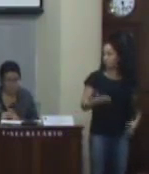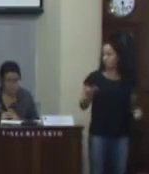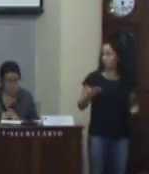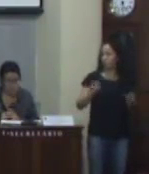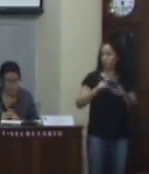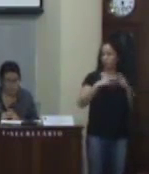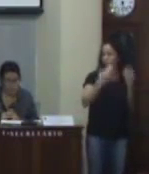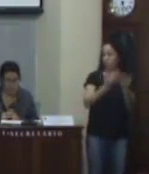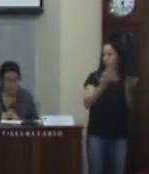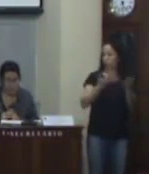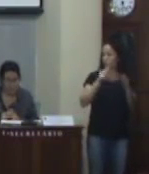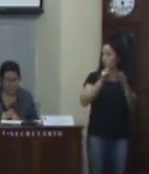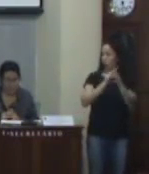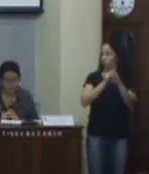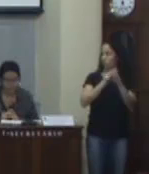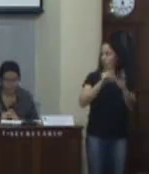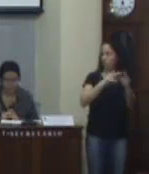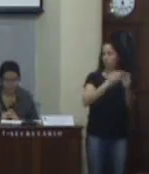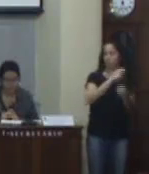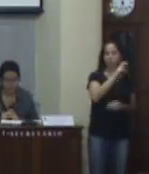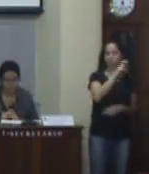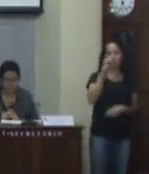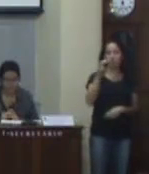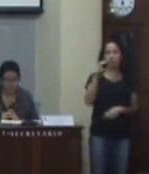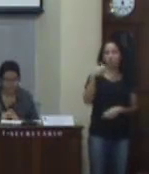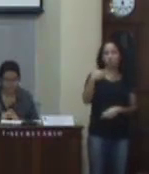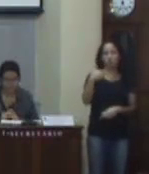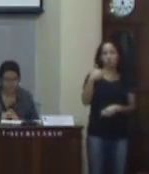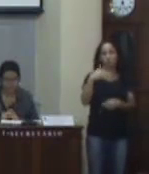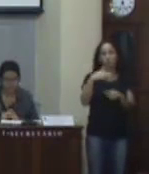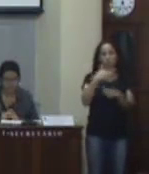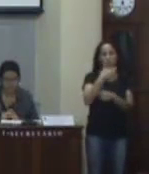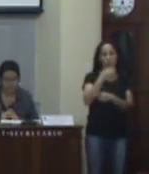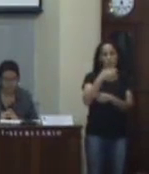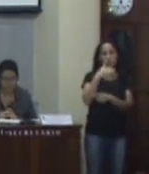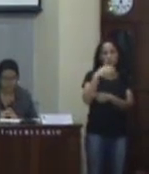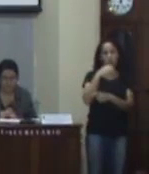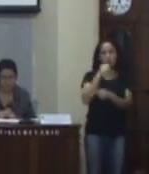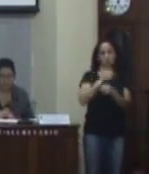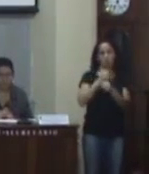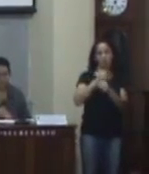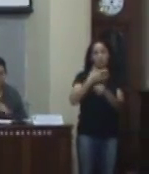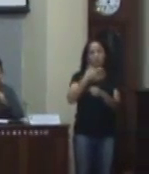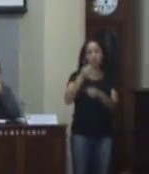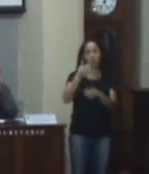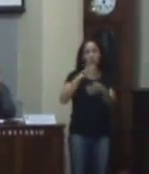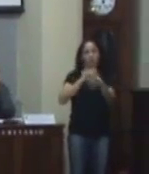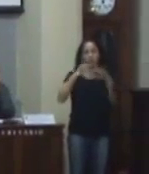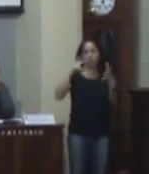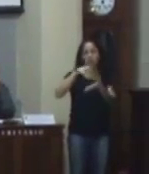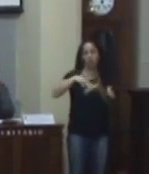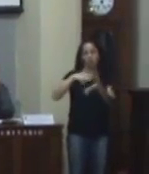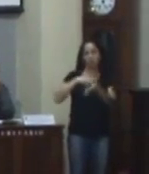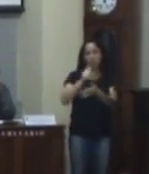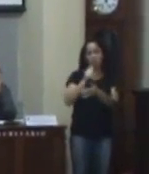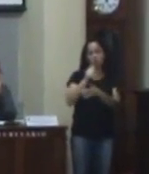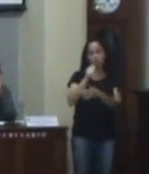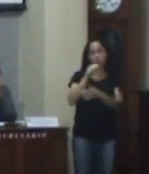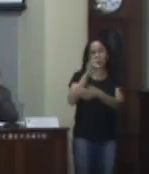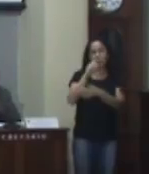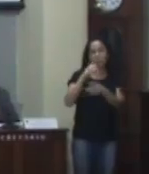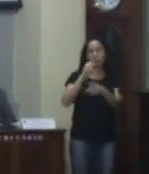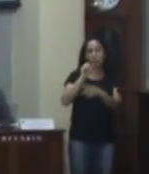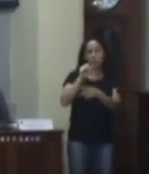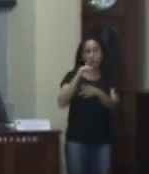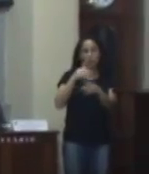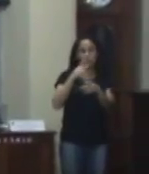Expediente da Câmara Municipal de Valença, reunião ordinária 52, dia 20 de 2018. Peço a dispensa da sessão ordinária da leitura da